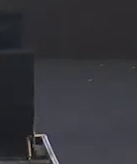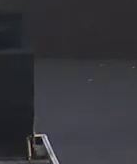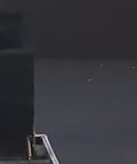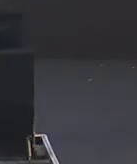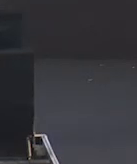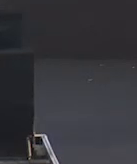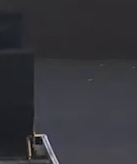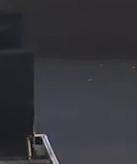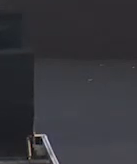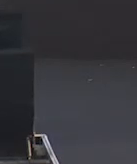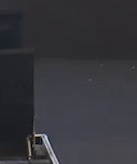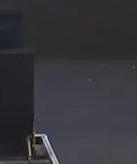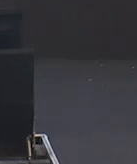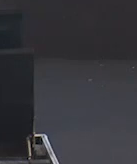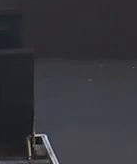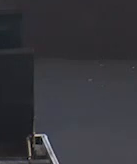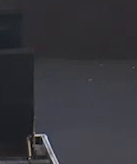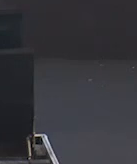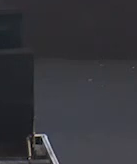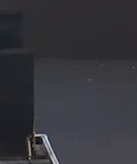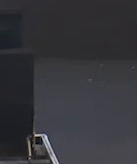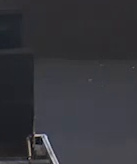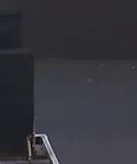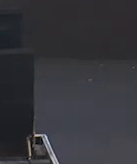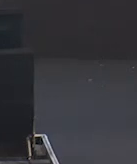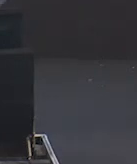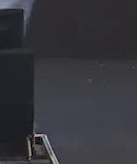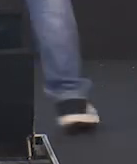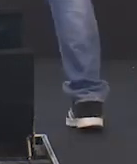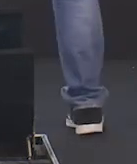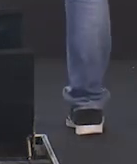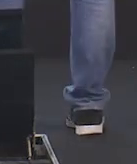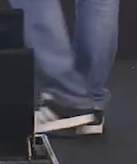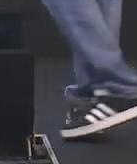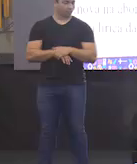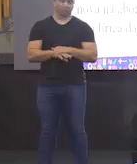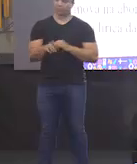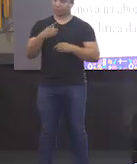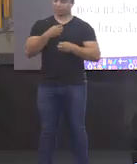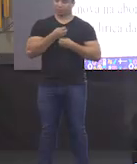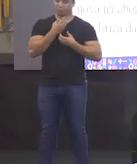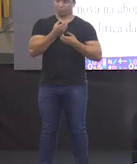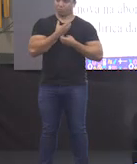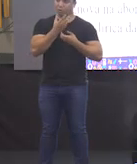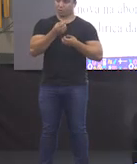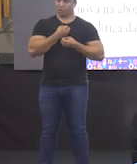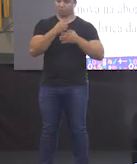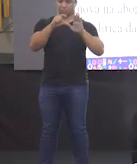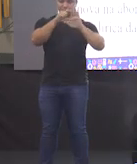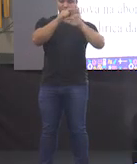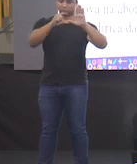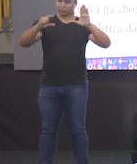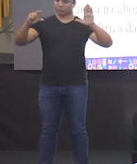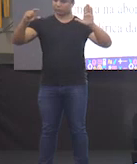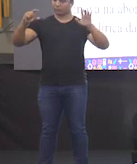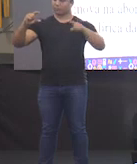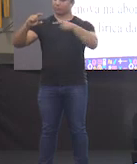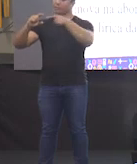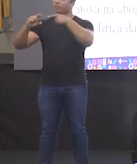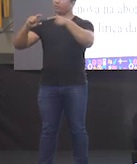rompimento. Olha a questão. O fragmento do poema de Castro